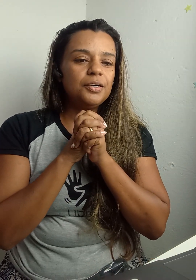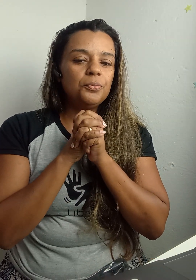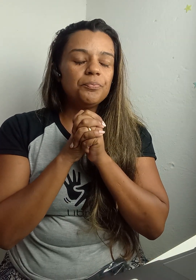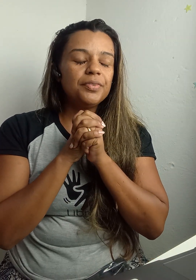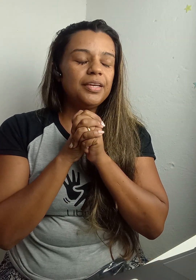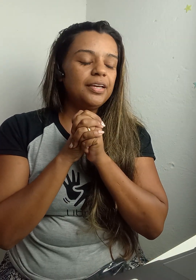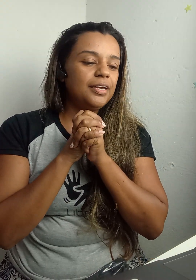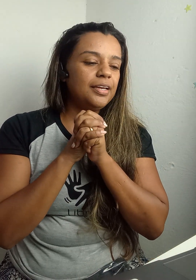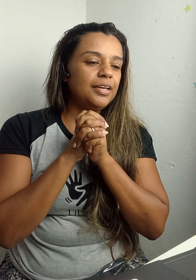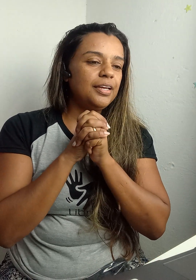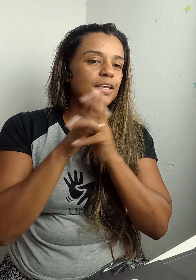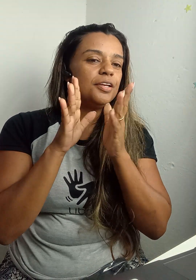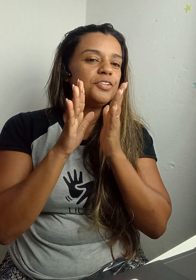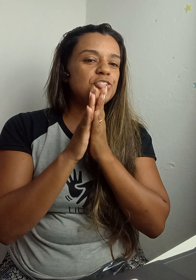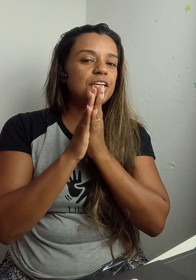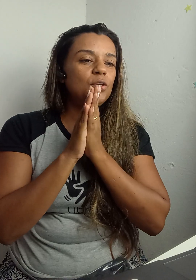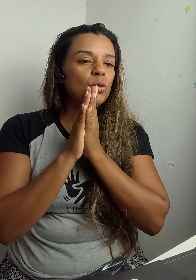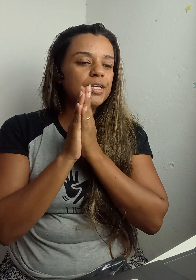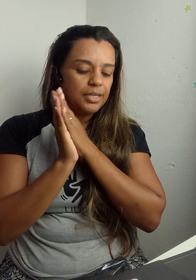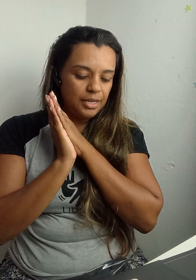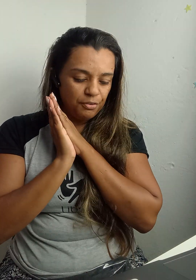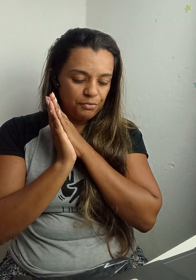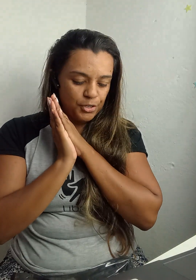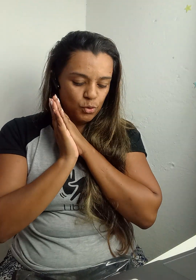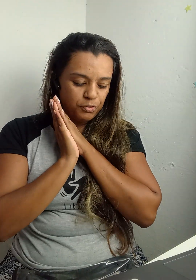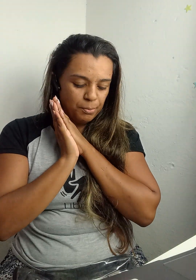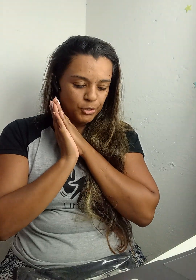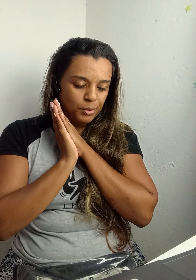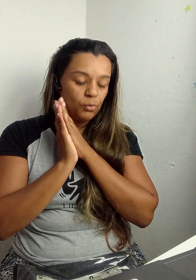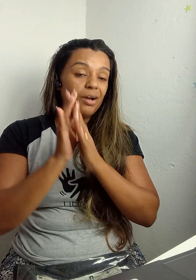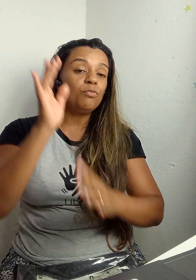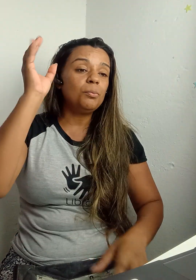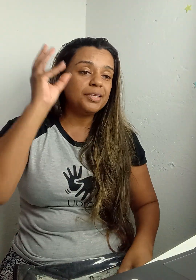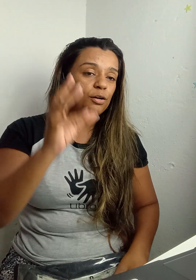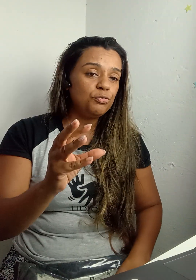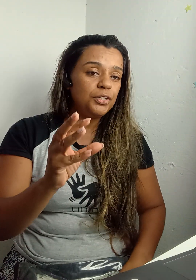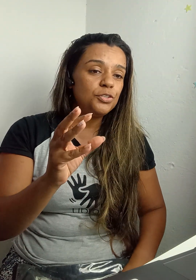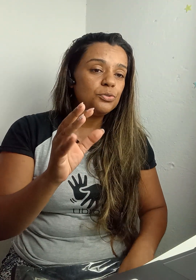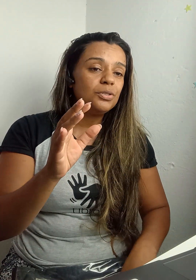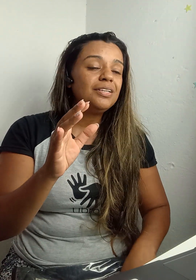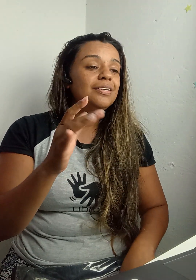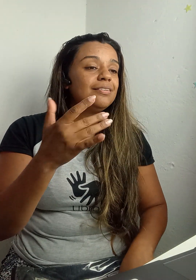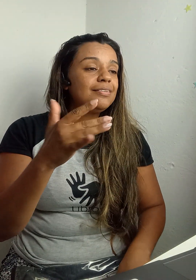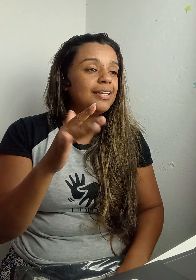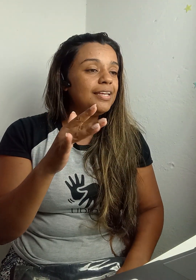Então, a gente treinou aqui, né? Fez o alfabeto manual, vou mandar o vídeo,